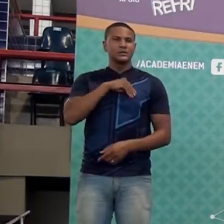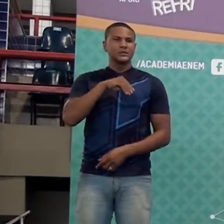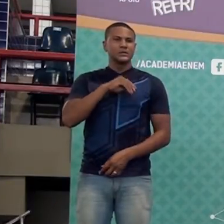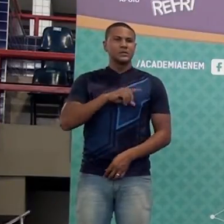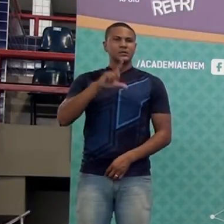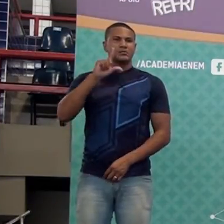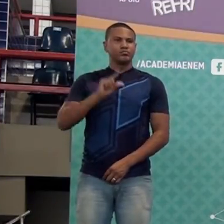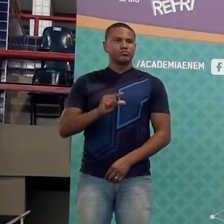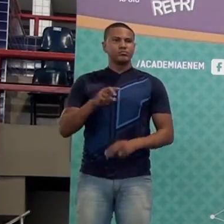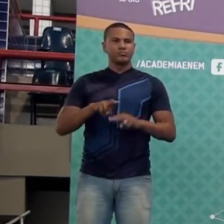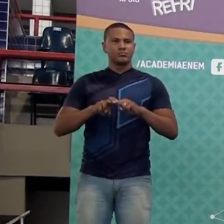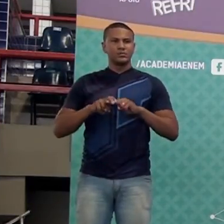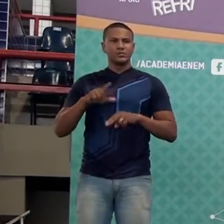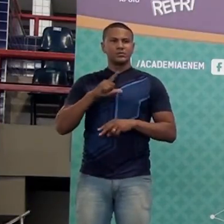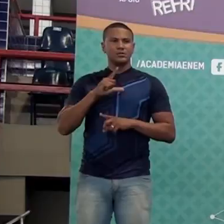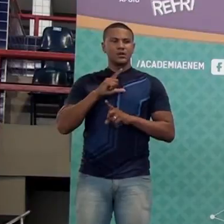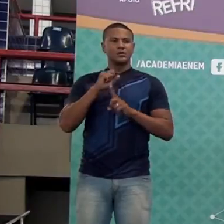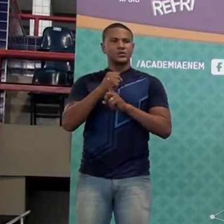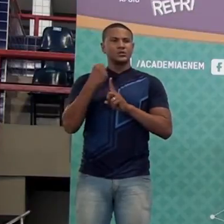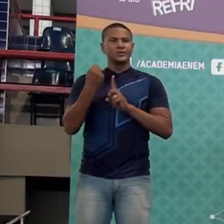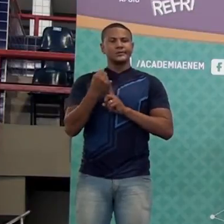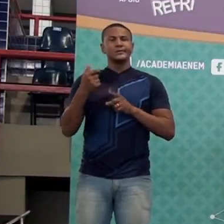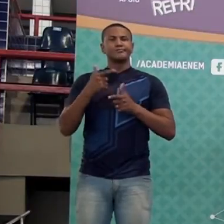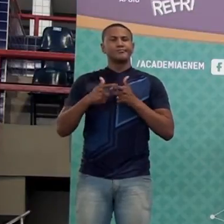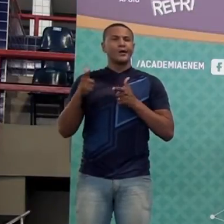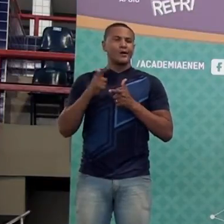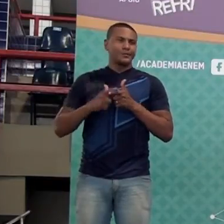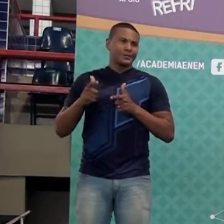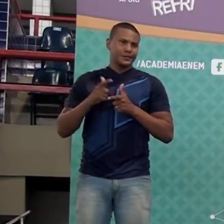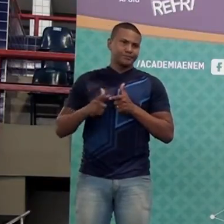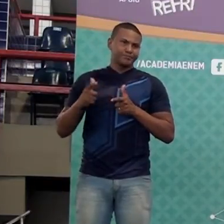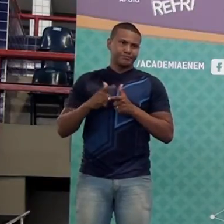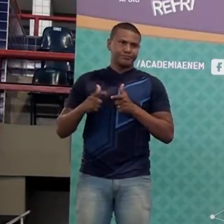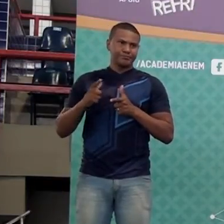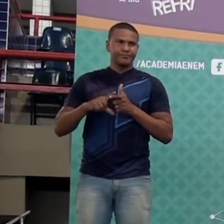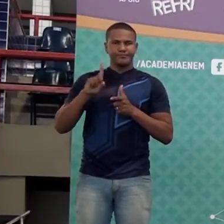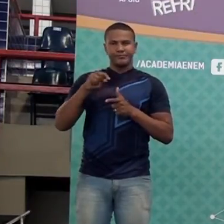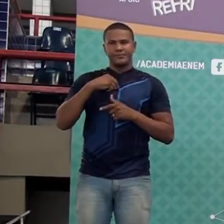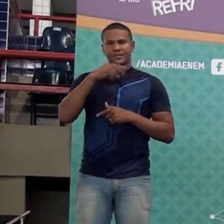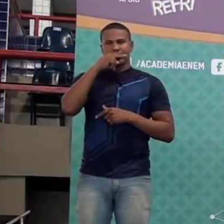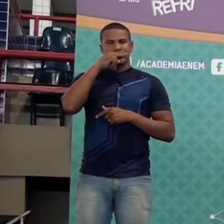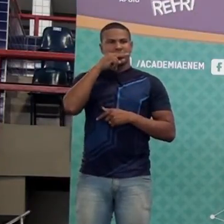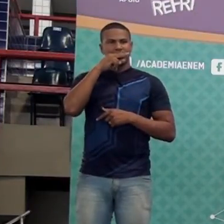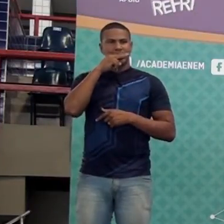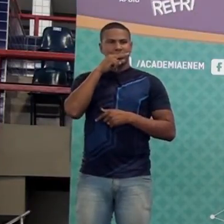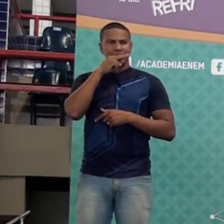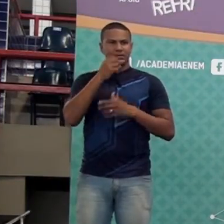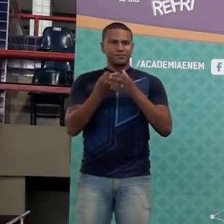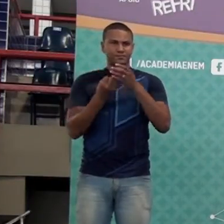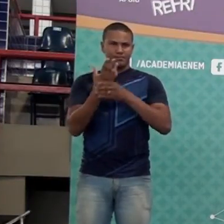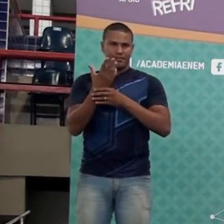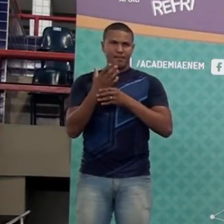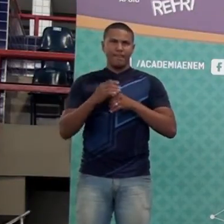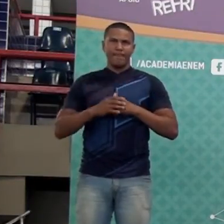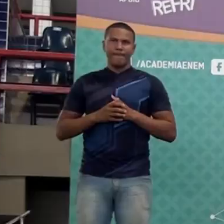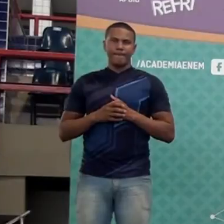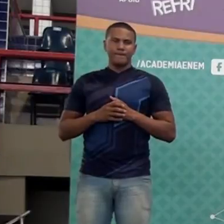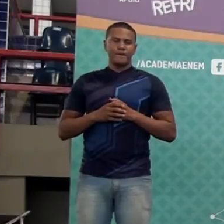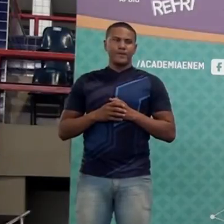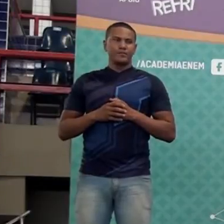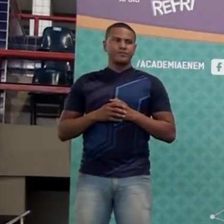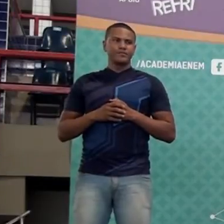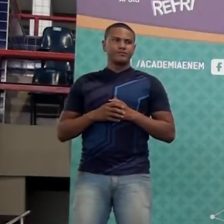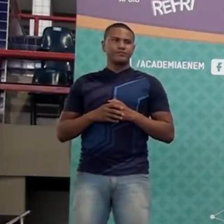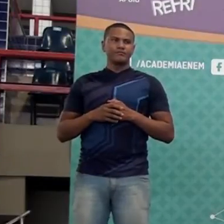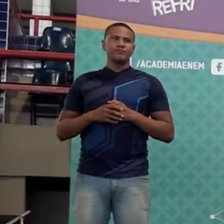à utilização da cultura da cana-de-açúcar que produz etanol, tá? E uma